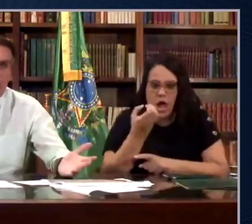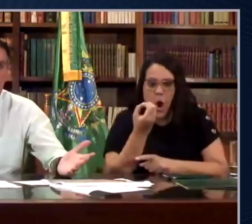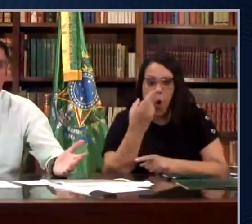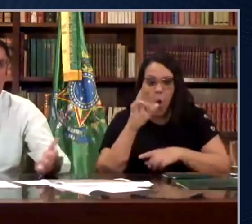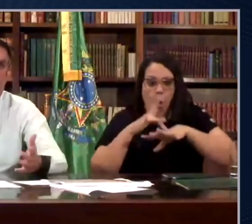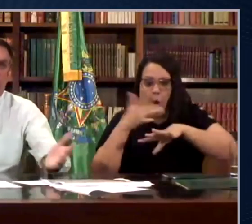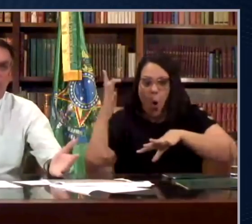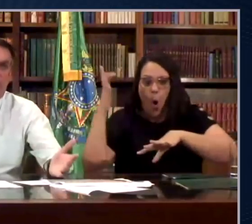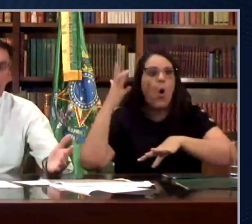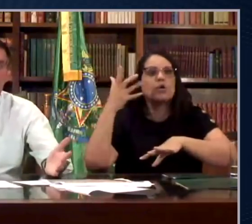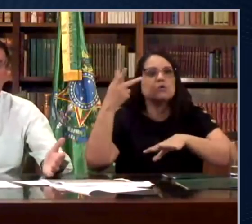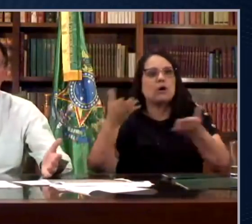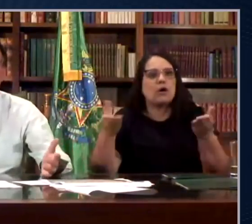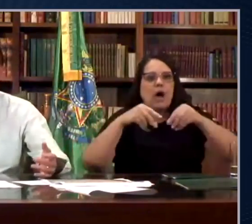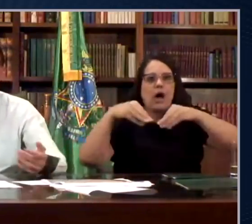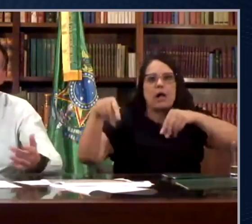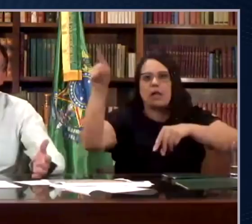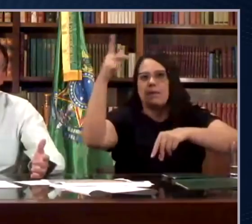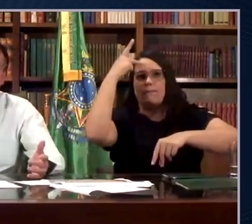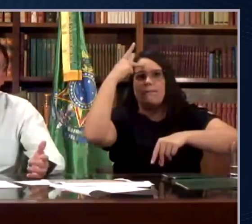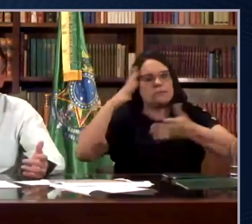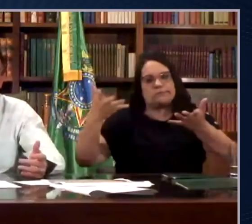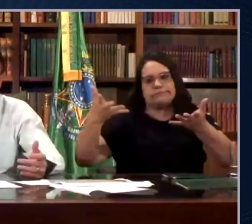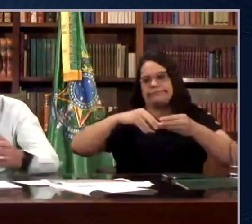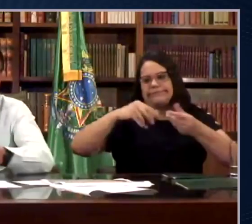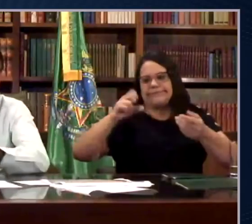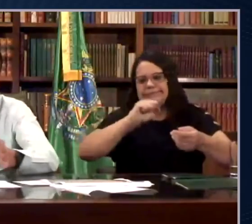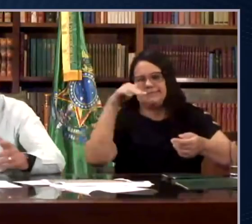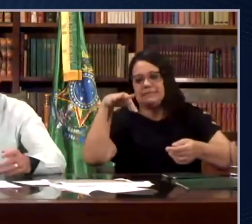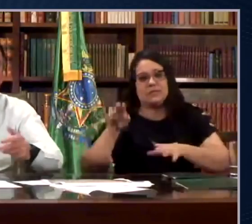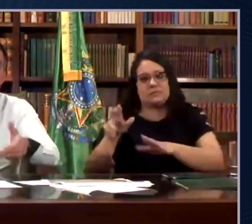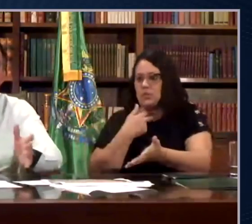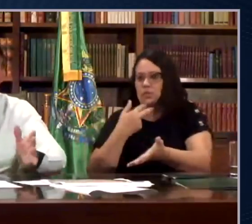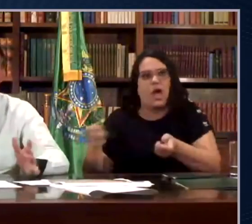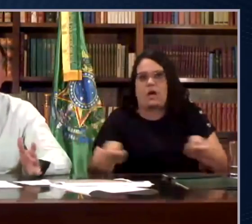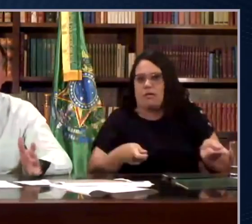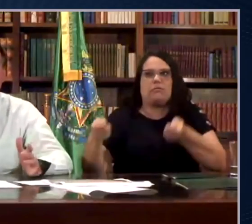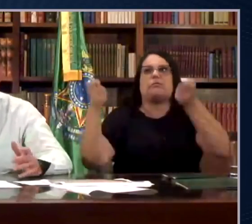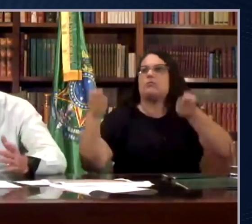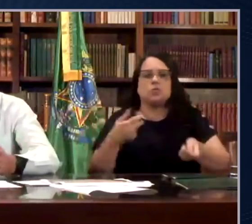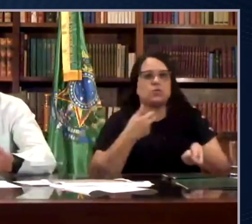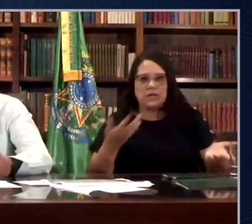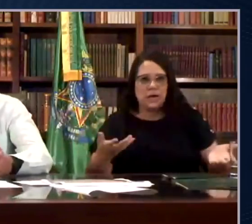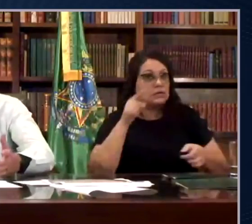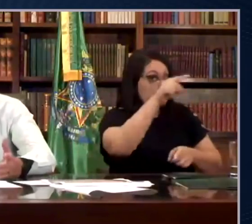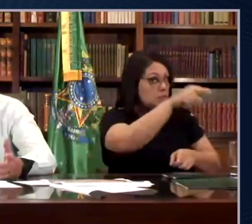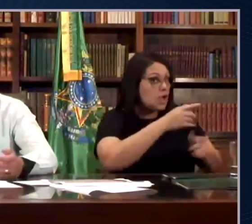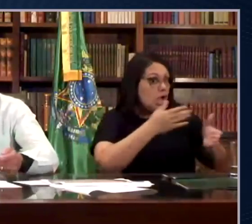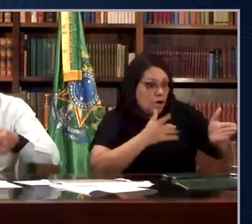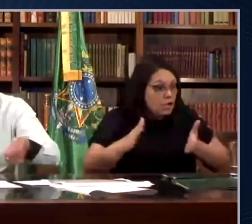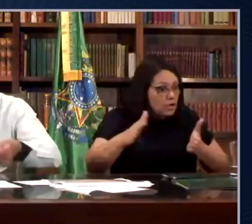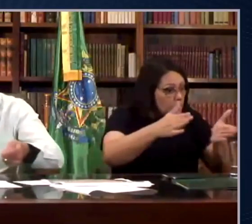é impossível achar, é zero a chance. Agora, você pode pegar a bateia e ir no riacho qualquer com cascalho, pode ser que você ache ouro. Então, o pessoal